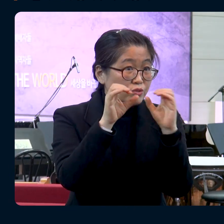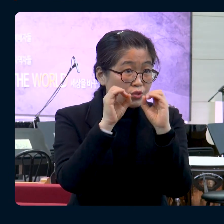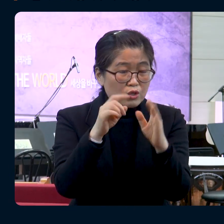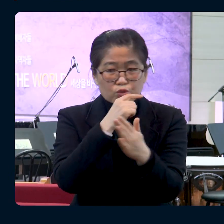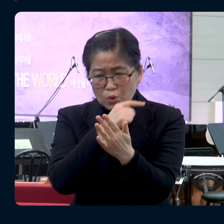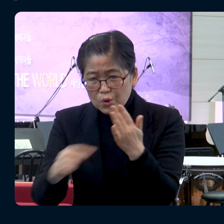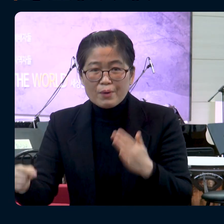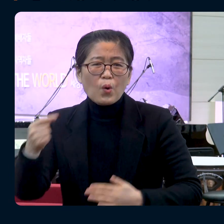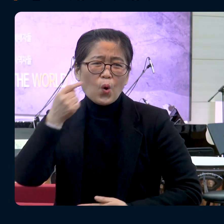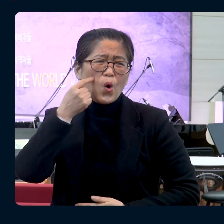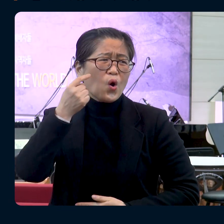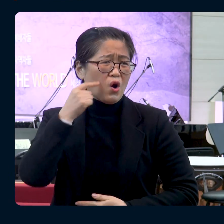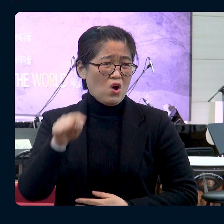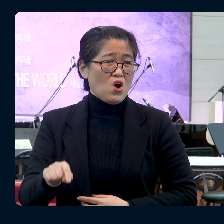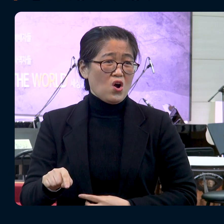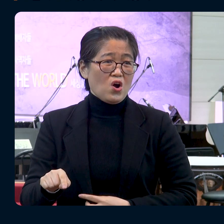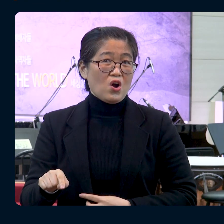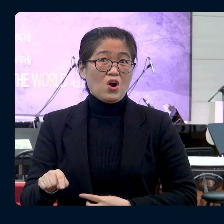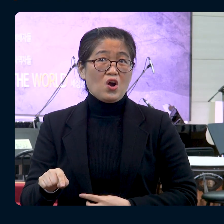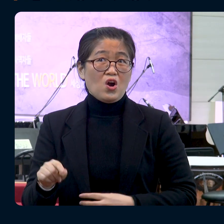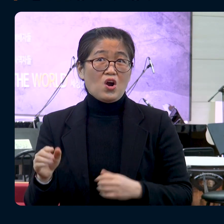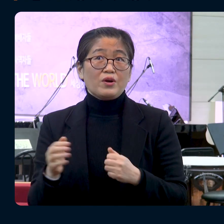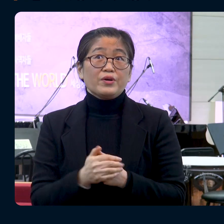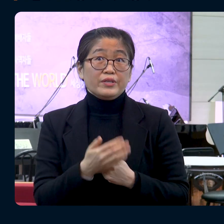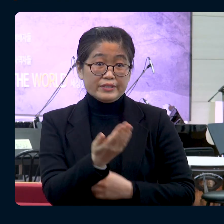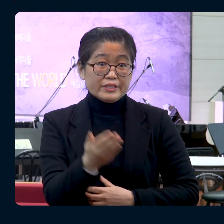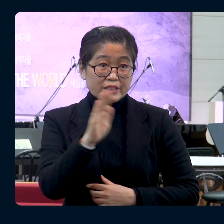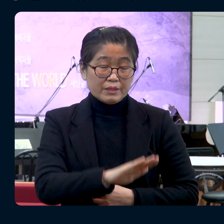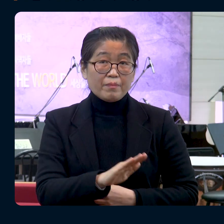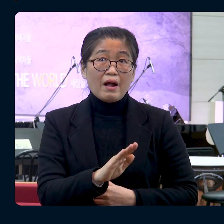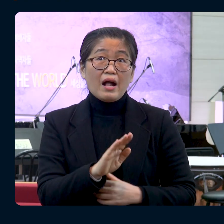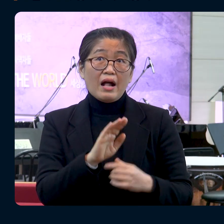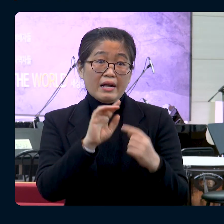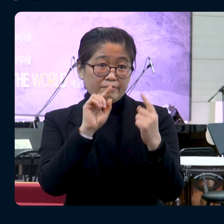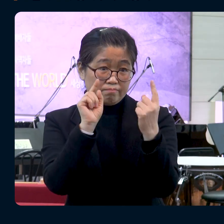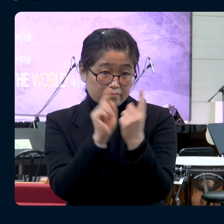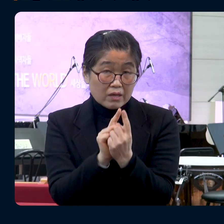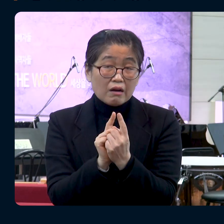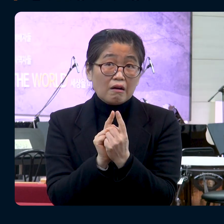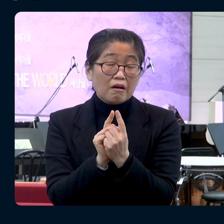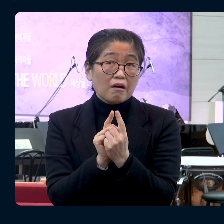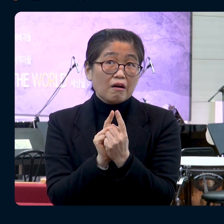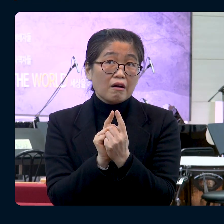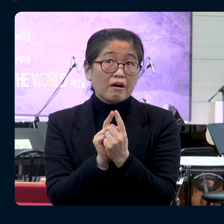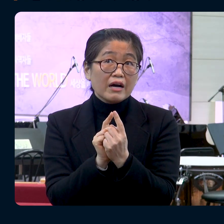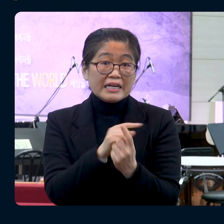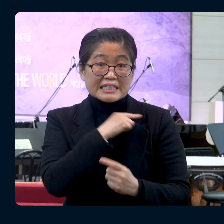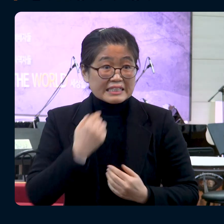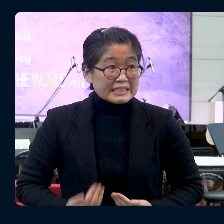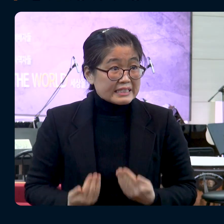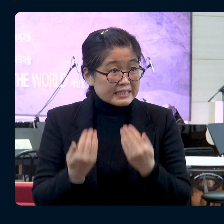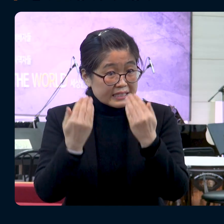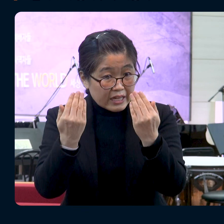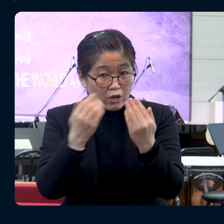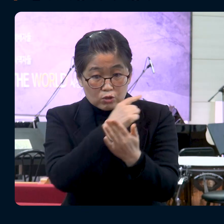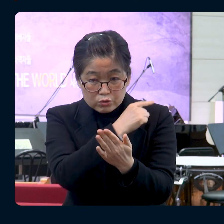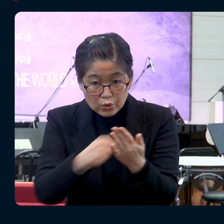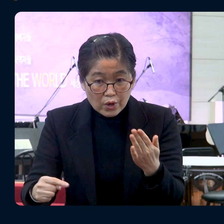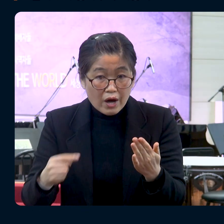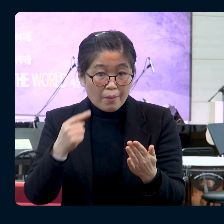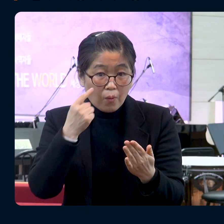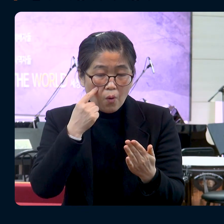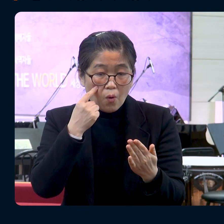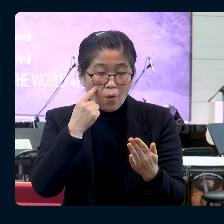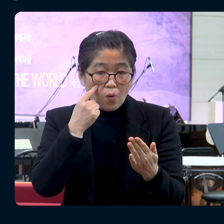선교는요, 손해보는 것입니다. 하지만 그들은 당한다고 말하지는 않아요. 그렇게 희생하고 그렇게